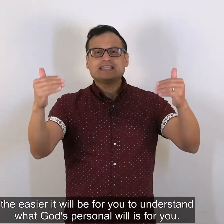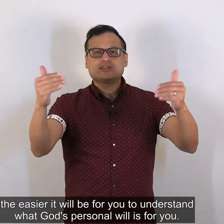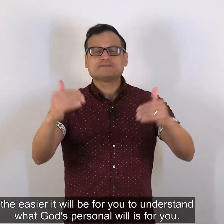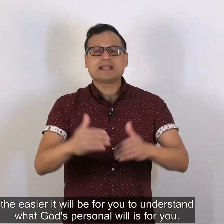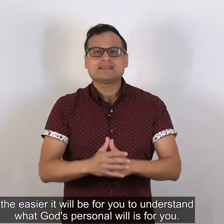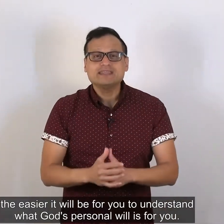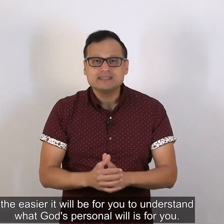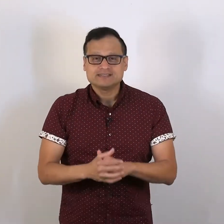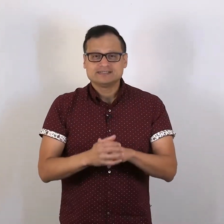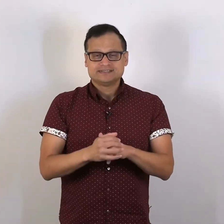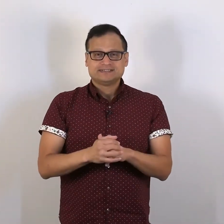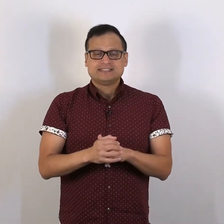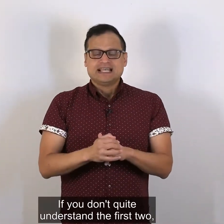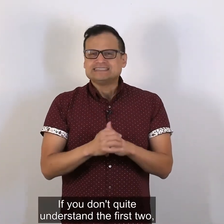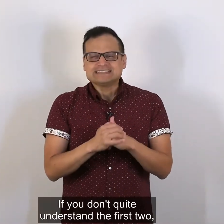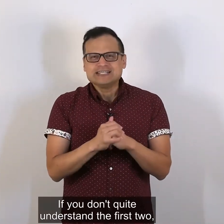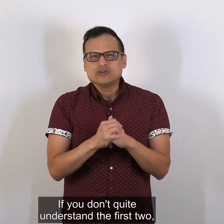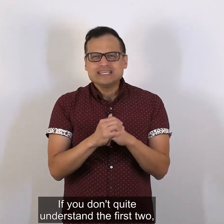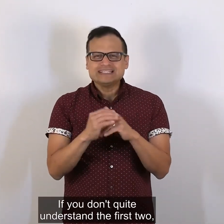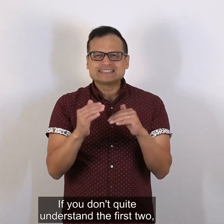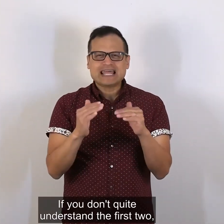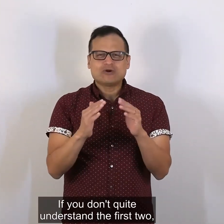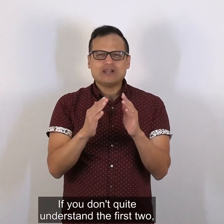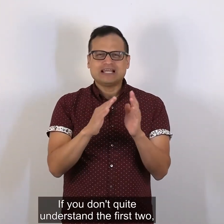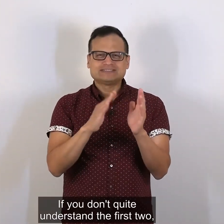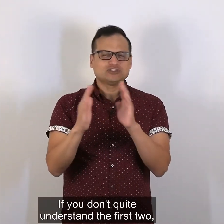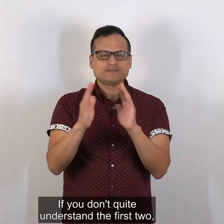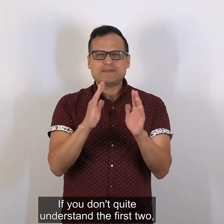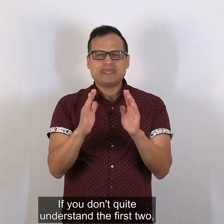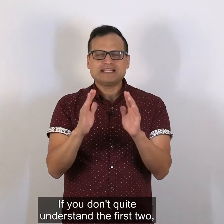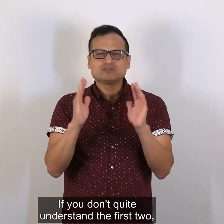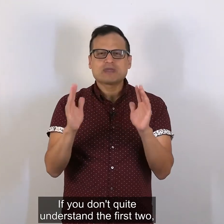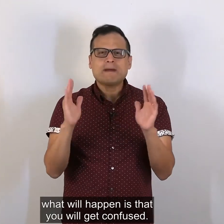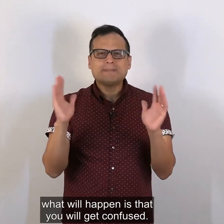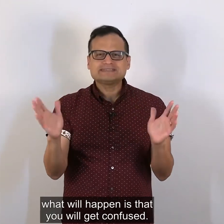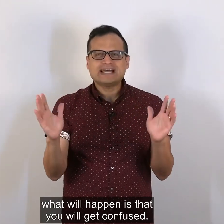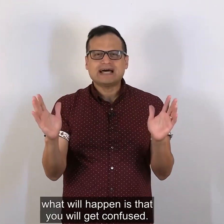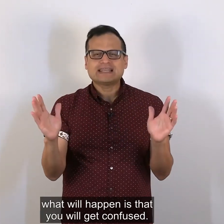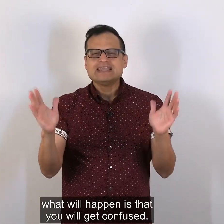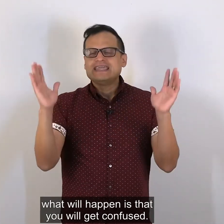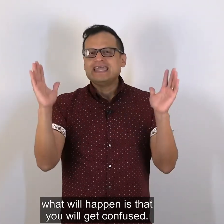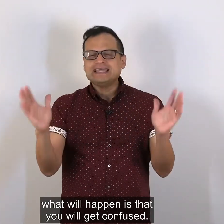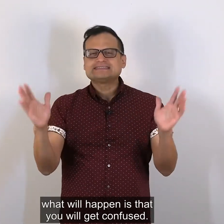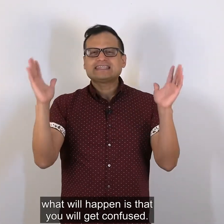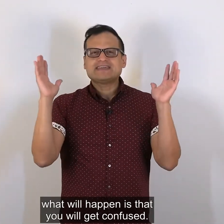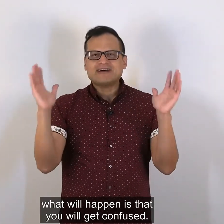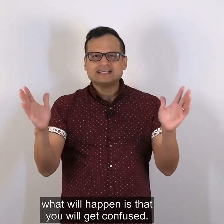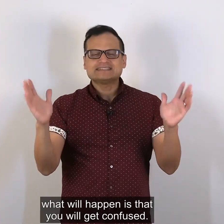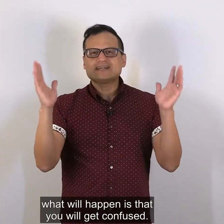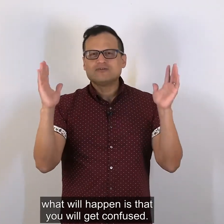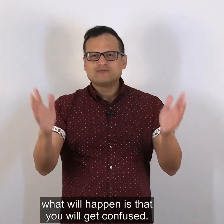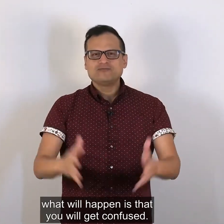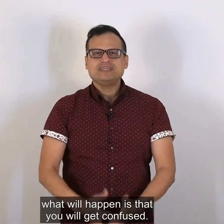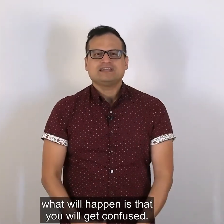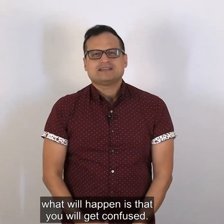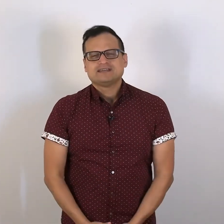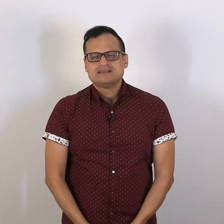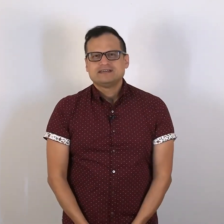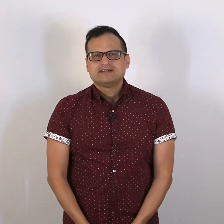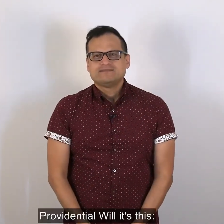Dios para ti. Así que si no tienes claro las dos primeras, lo que va a pasar es que te vas a confundir.